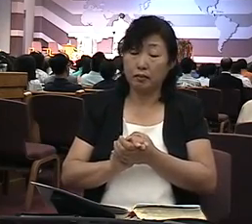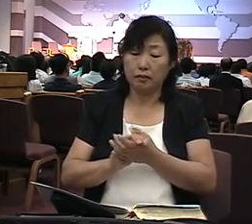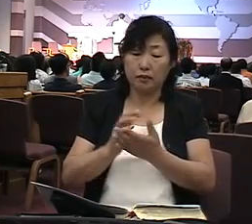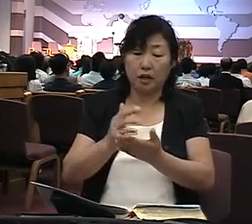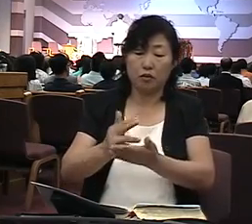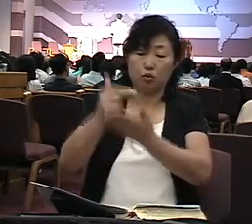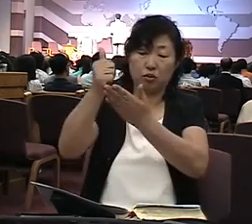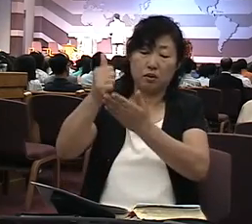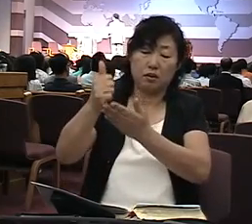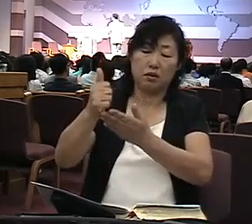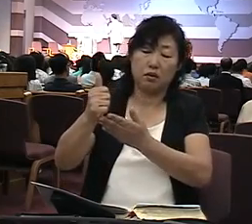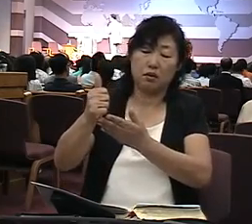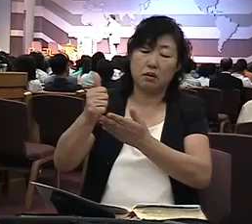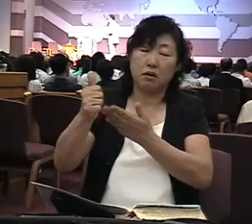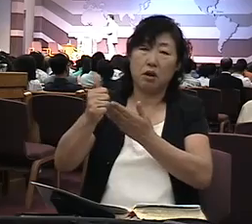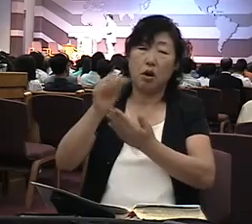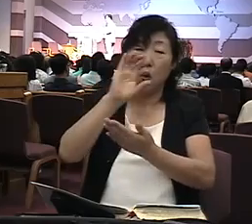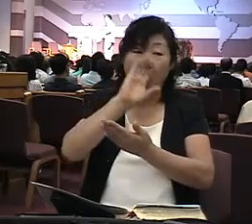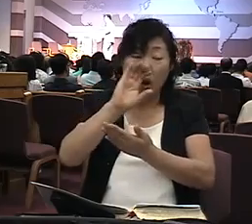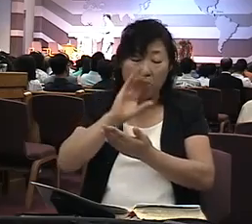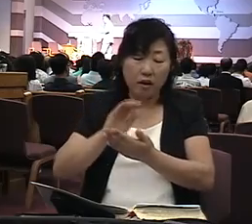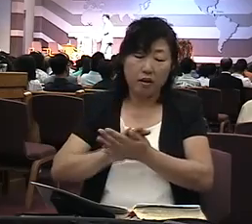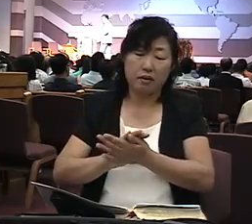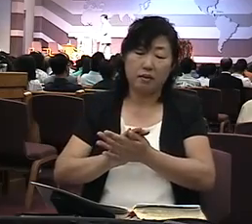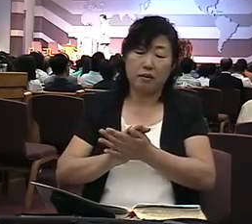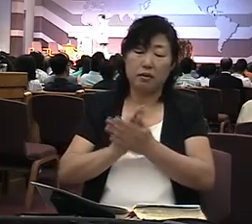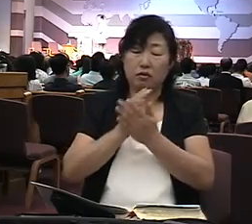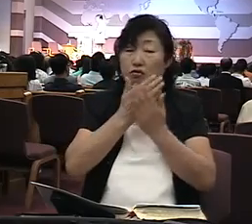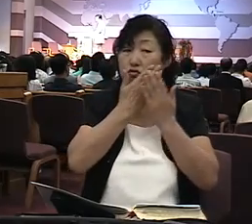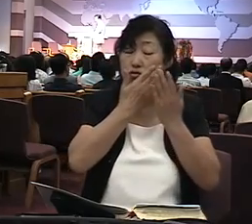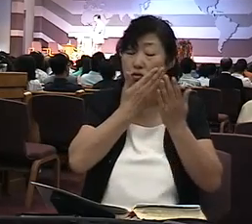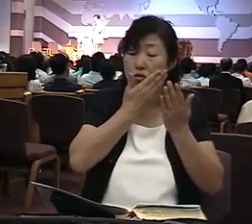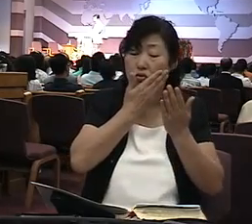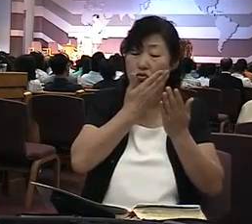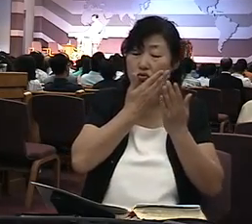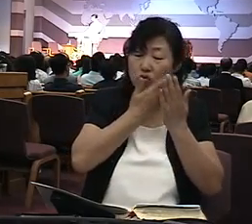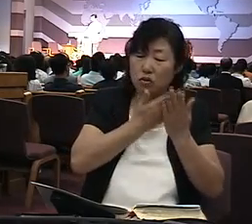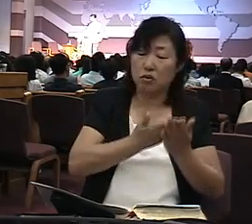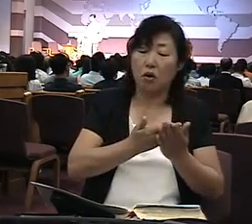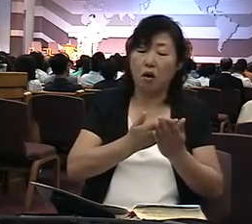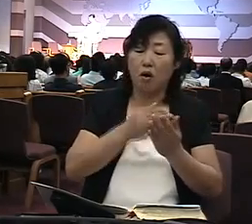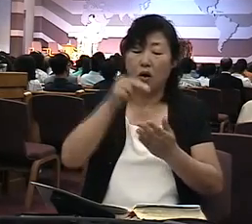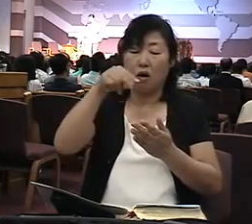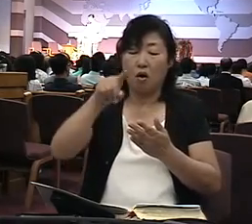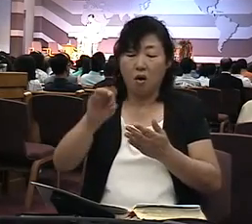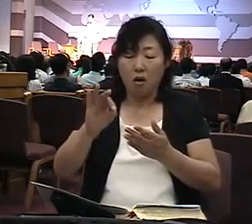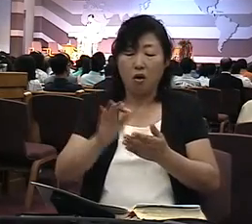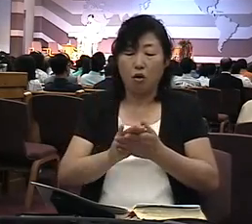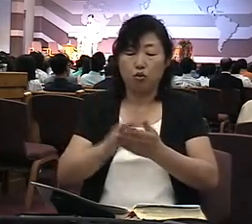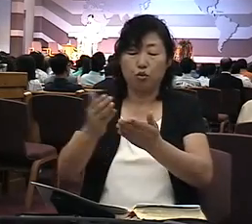주님께서 그래서 훈련의 중요성을 우리에게 주시고 있는 것입니다.